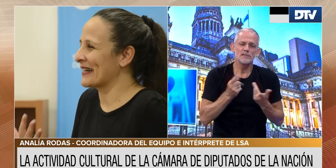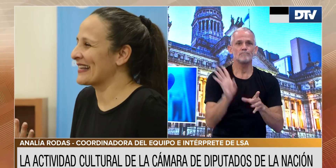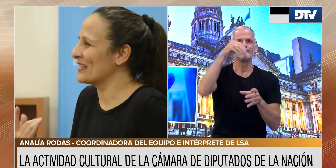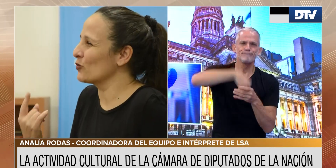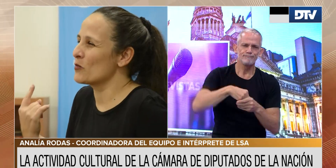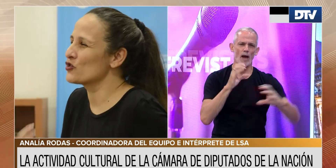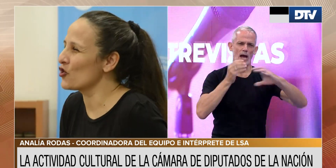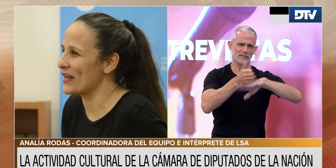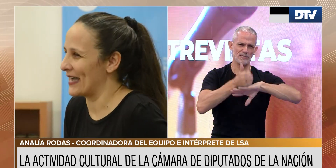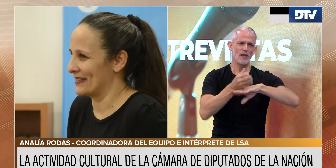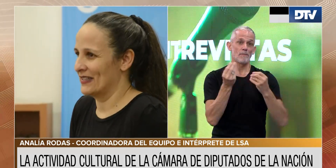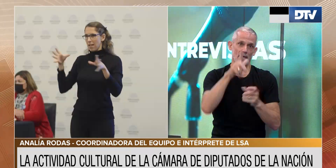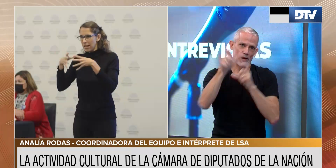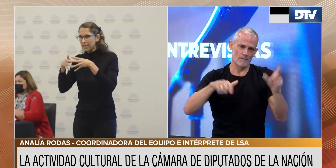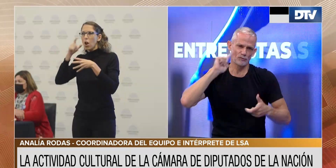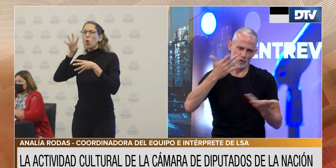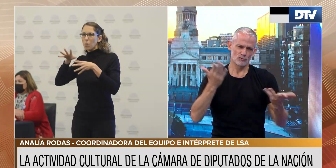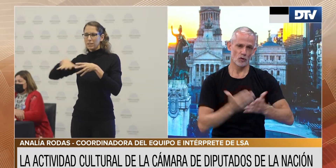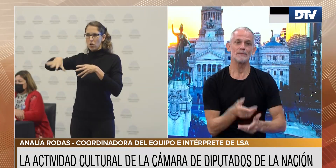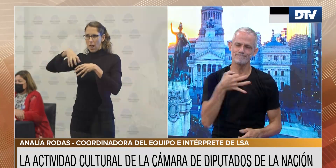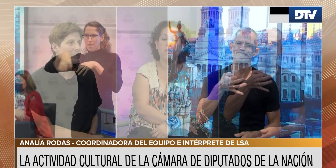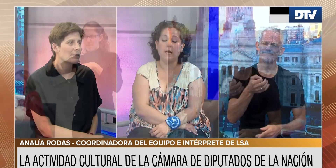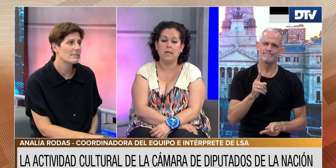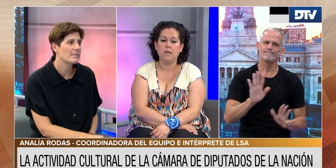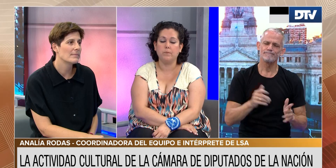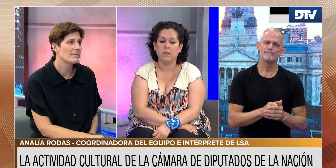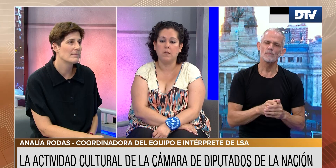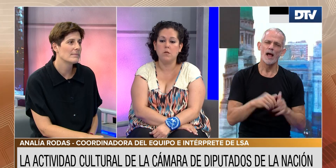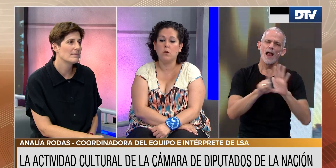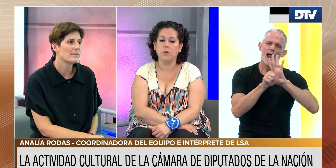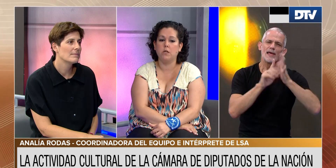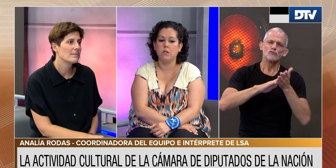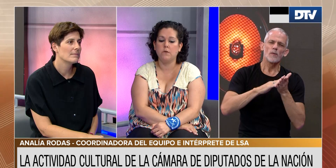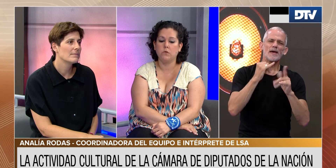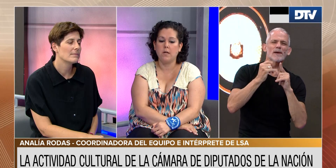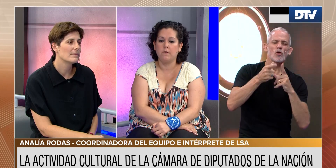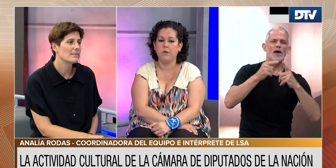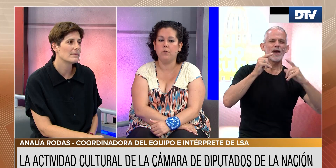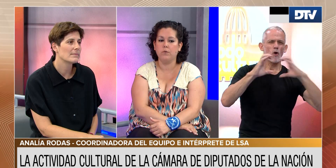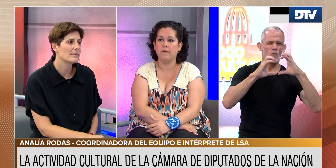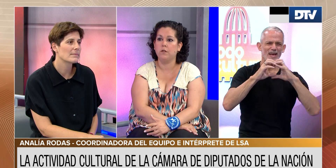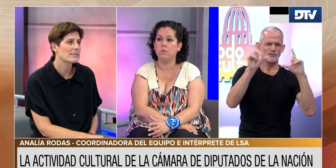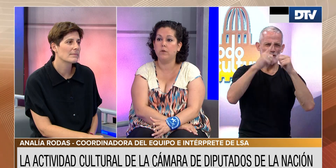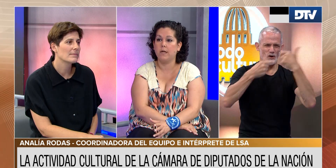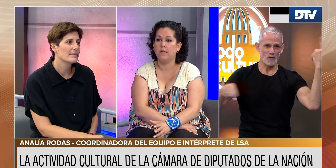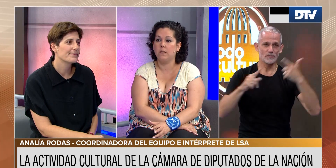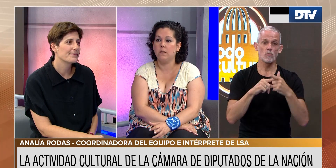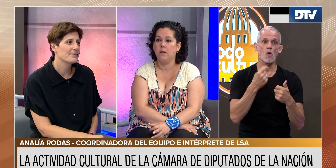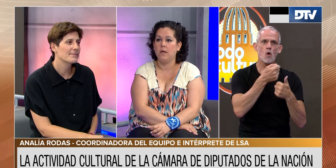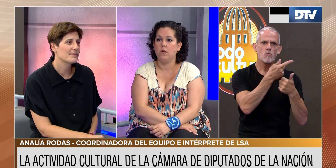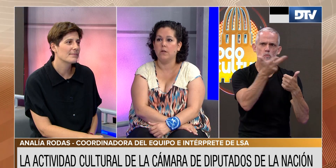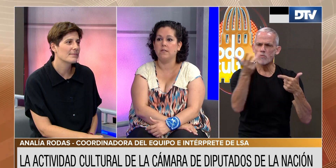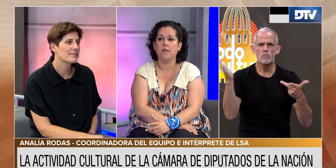incorporar la accesibilidad también para las personas sordas. Sí, eso fue, la verdad es que la ley de medio de comunicación audiovisual abrió un abanico muy